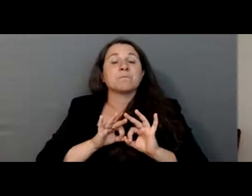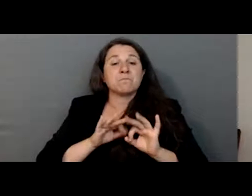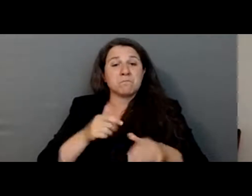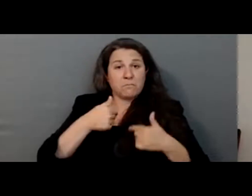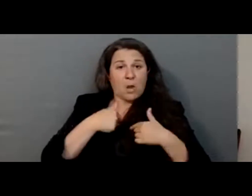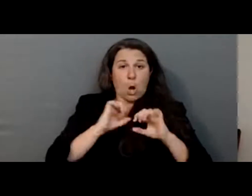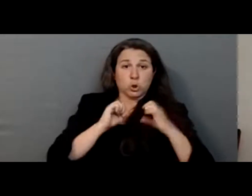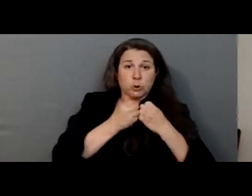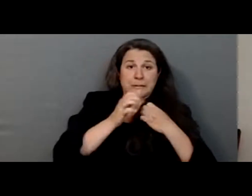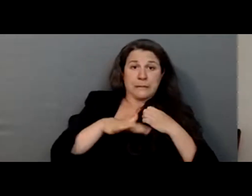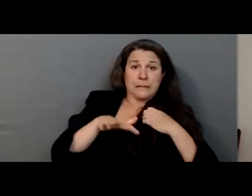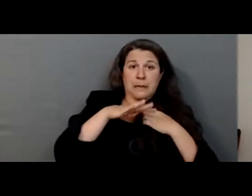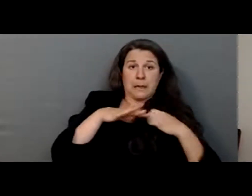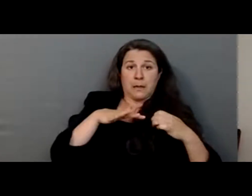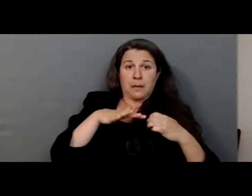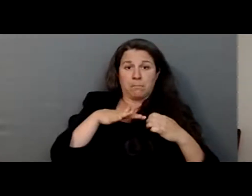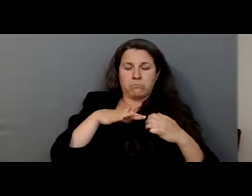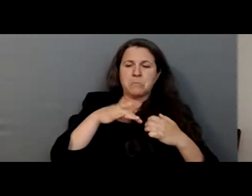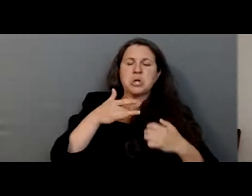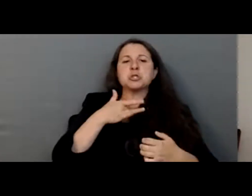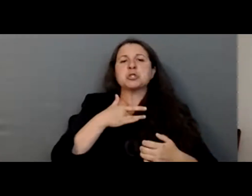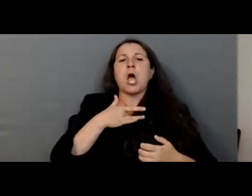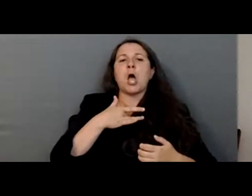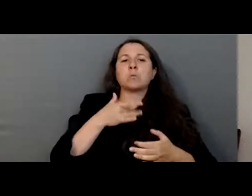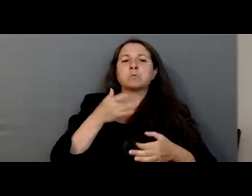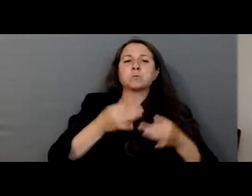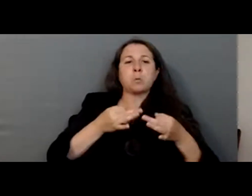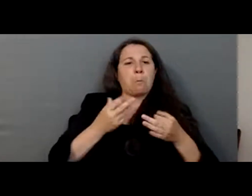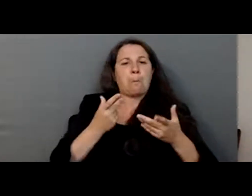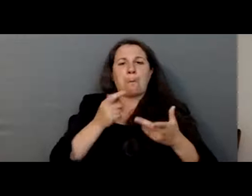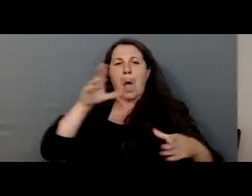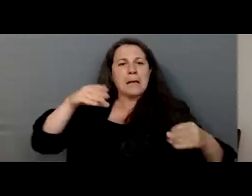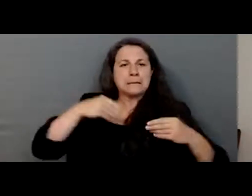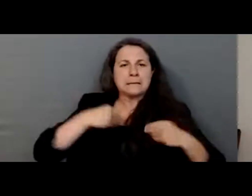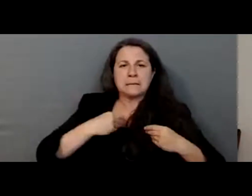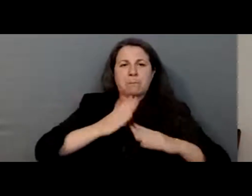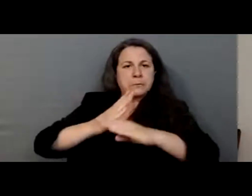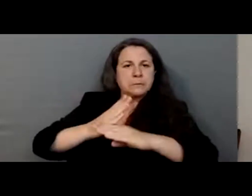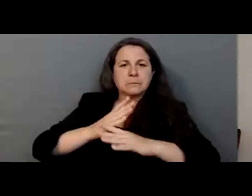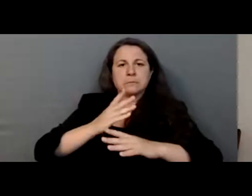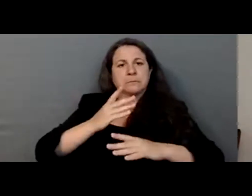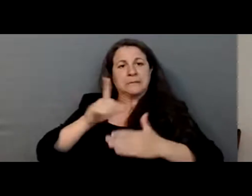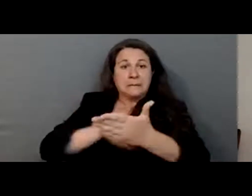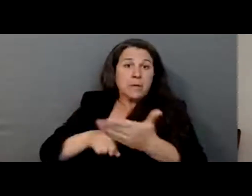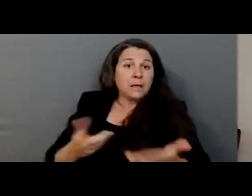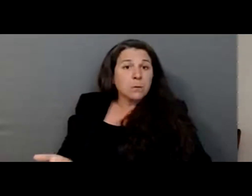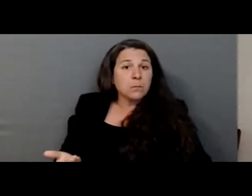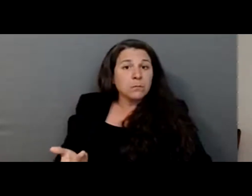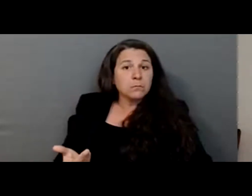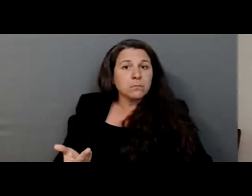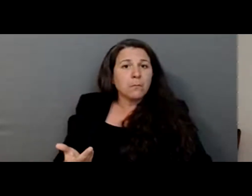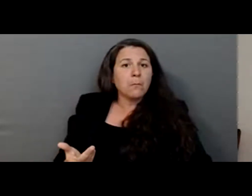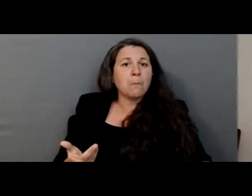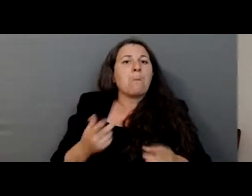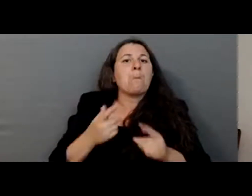tolérer ou nous jugeons que nous ne pouvons pas tolérer certaines formes de discrimination, mais que par contre, nous